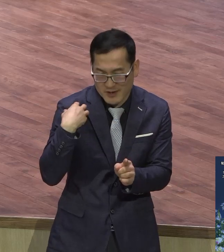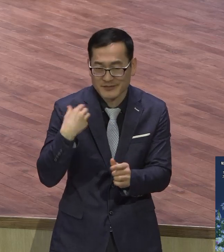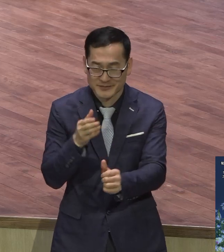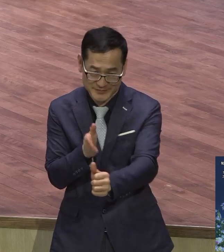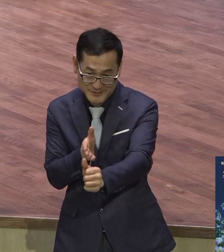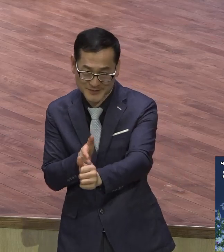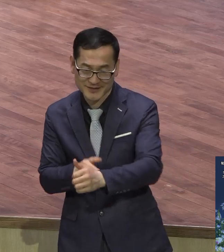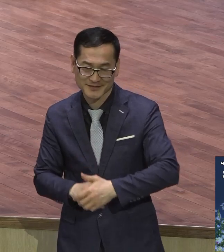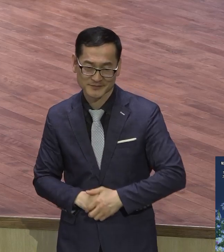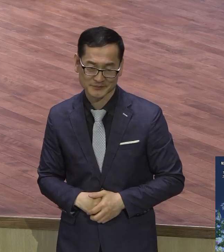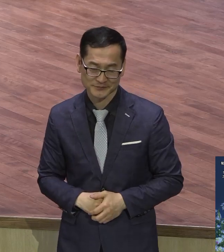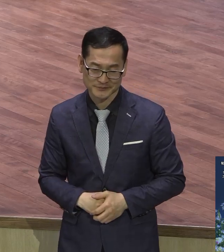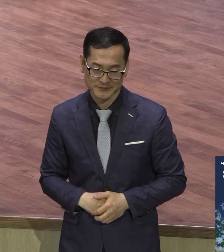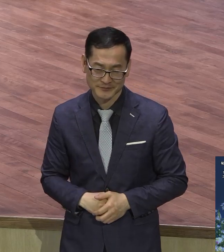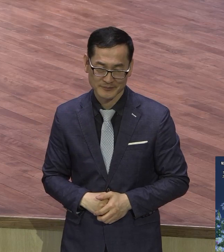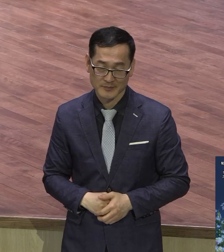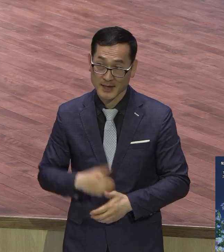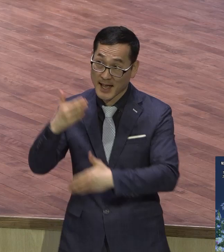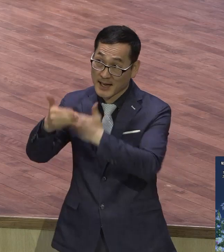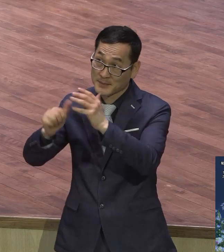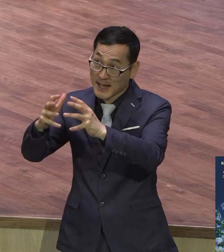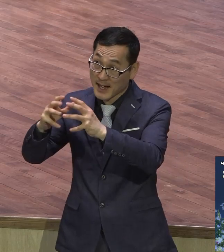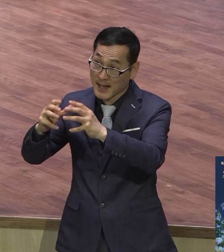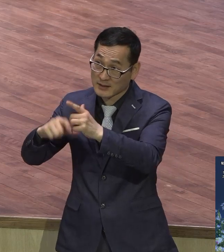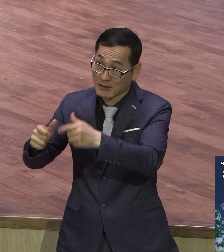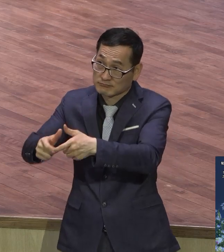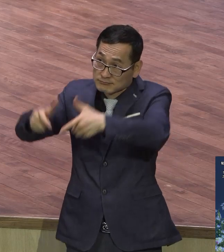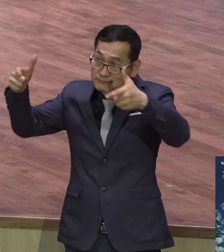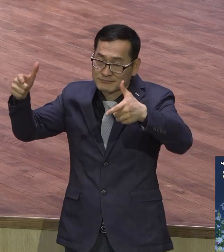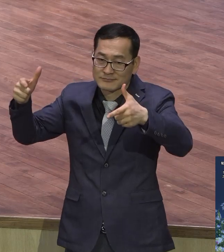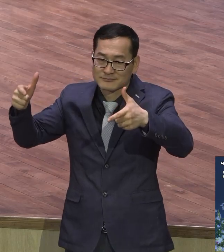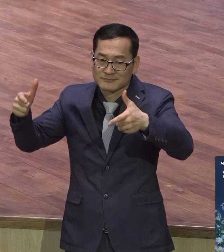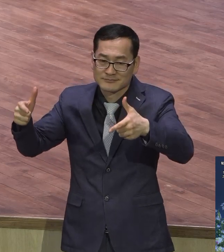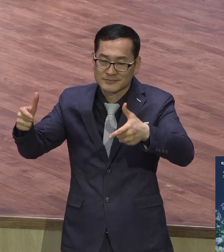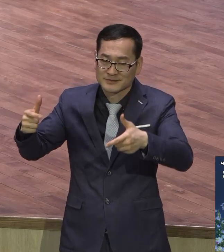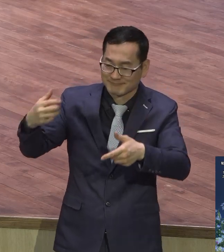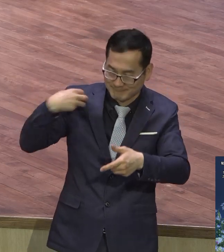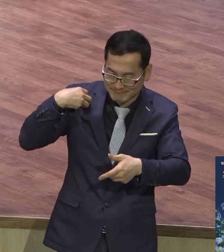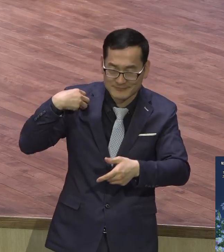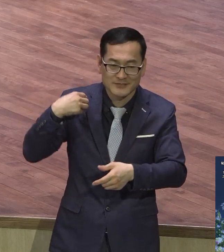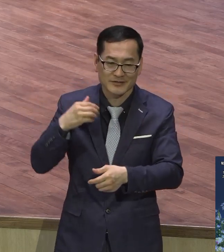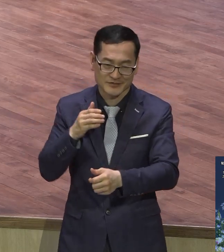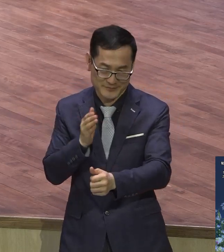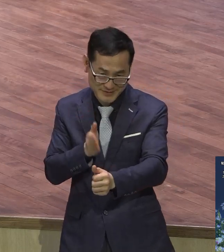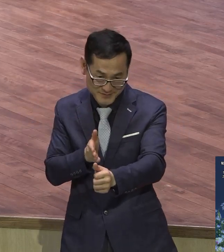그래서 하나님 나라 확장의 주역들 다 되시길 바랍니다.